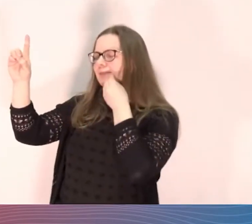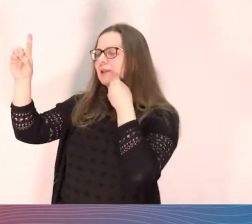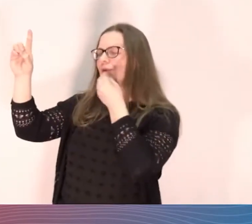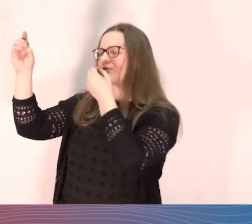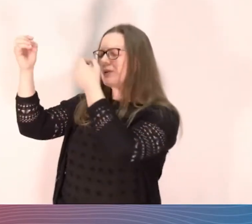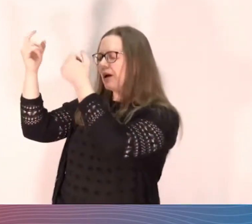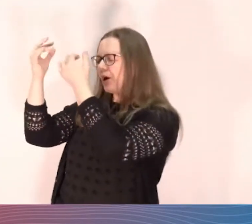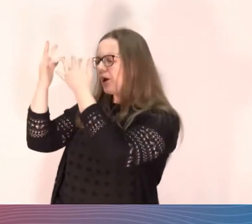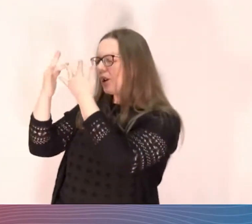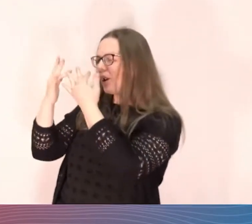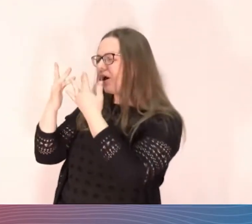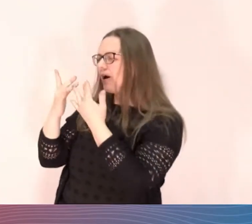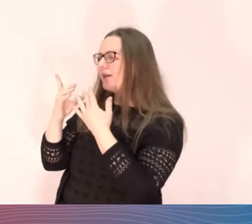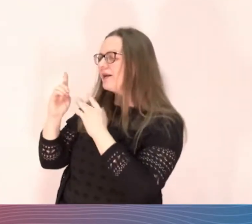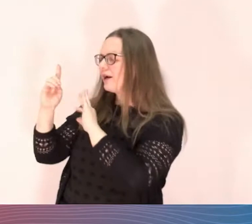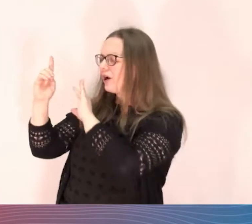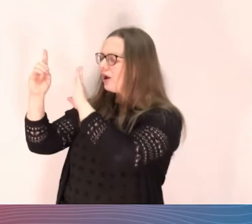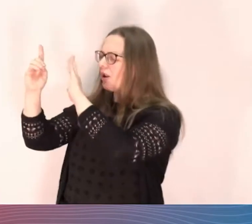mesmo.